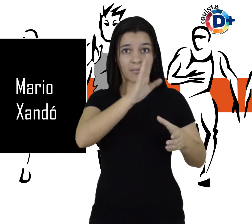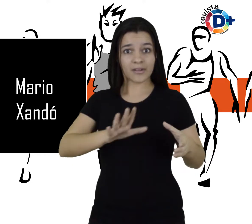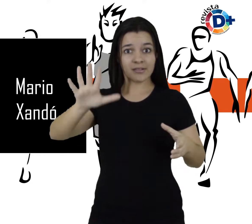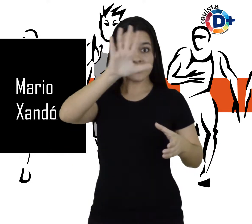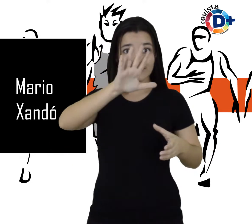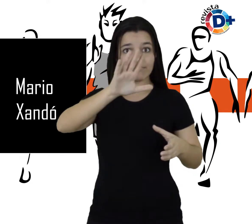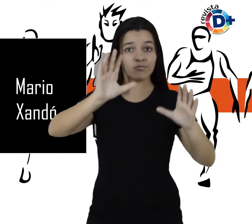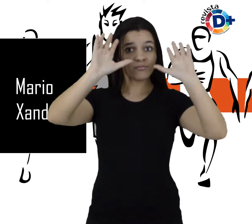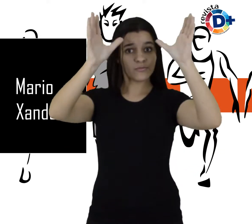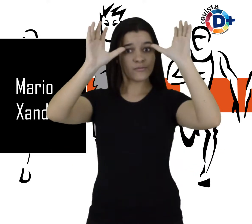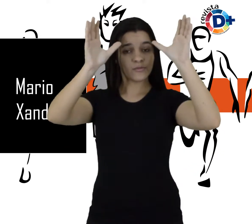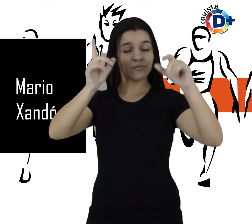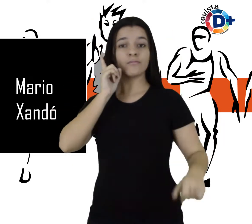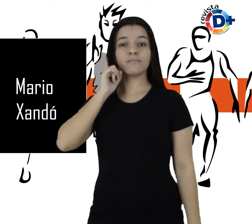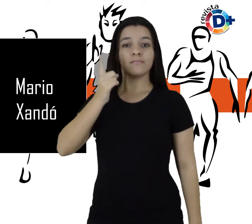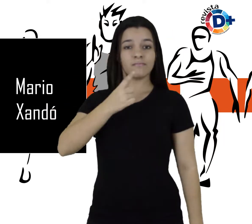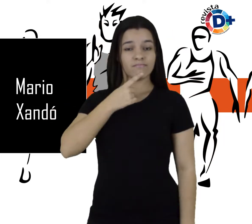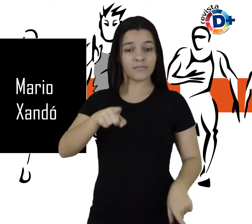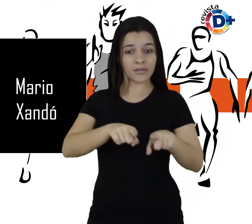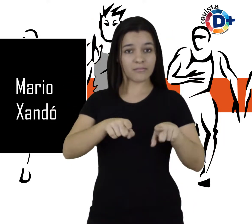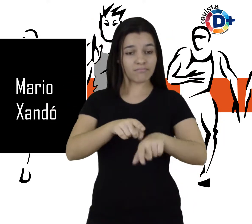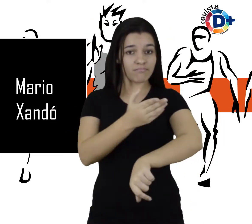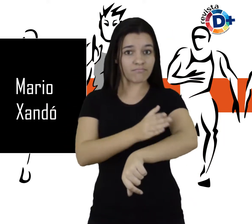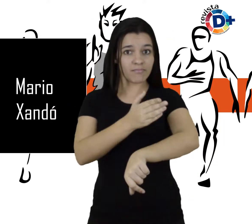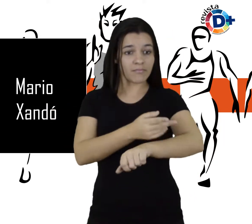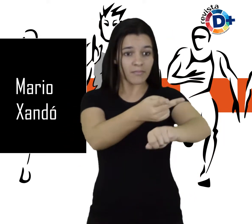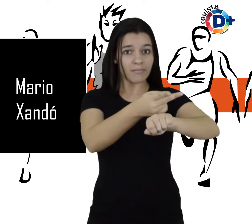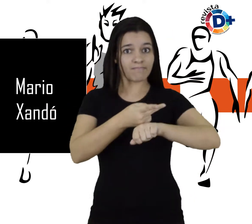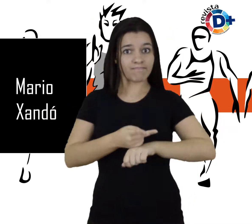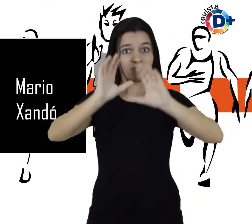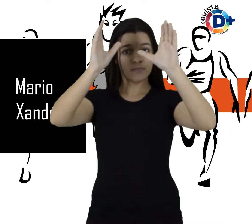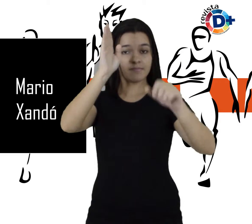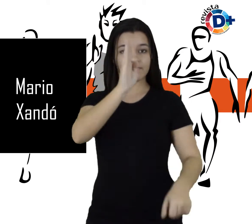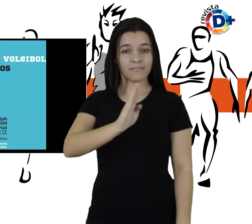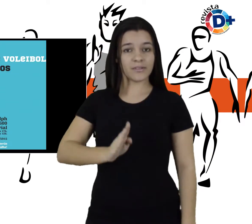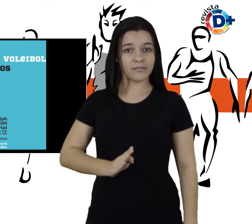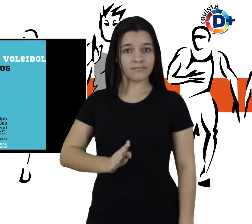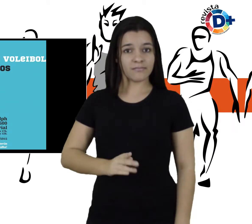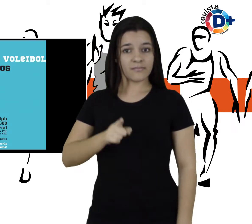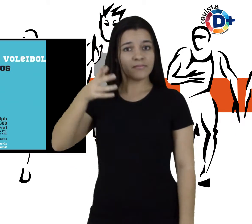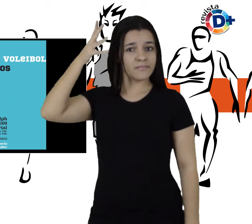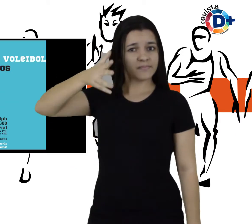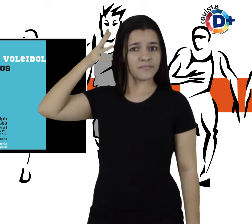Surdos e Geração de Prata no vôlei brasileiro, ministrará em Piracicaba, no